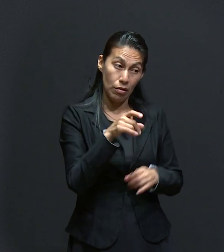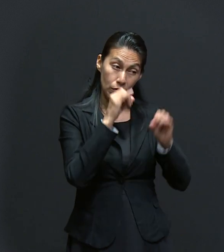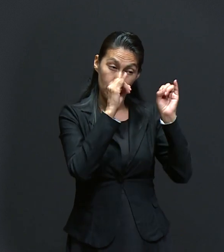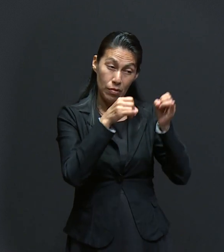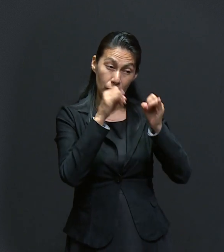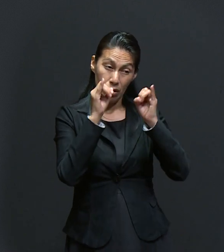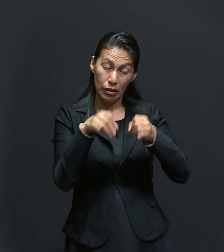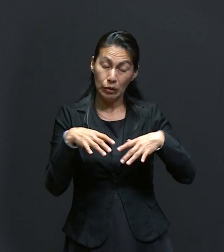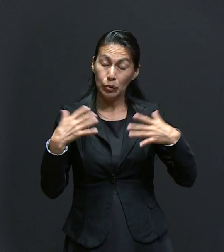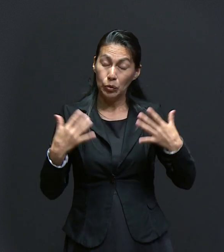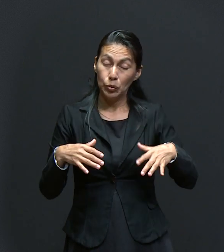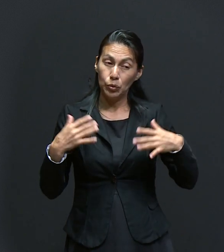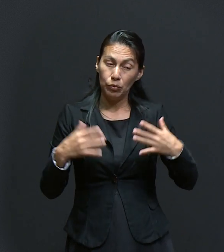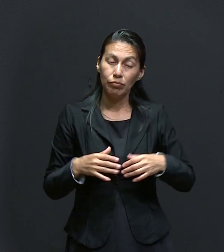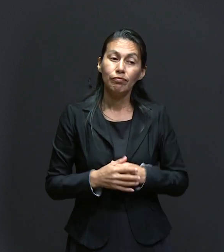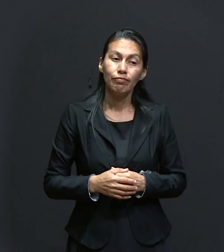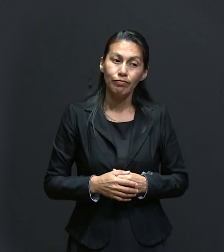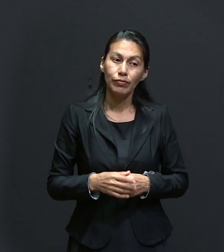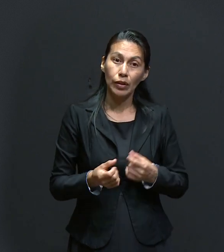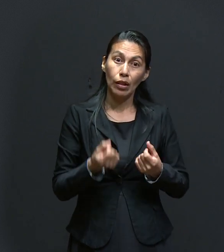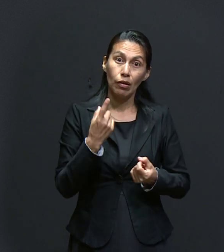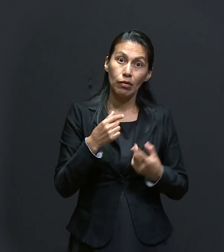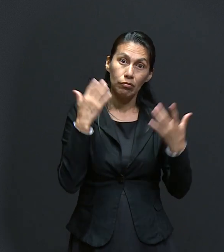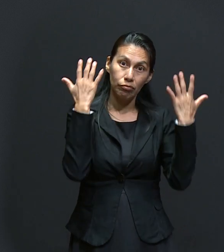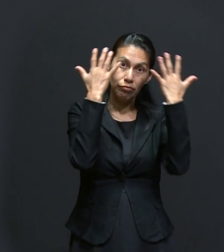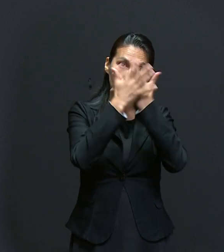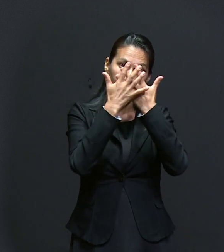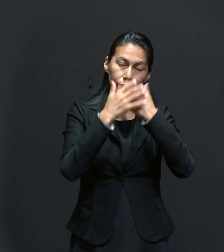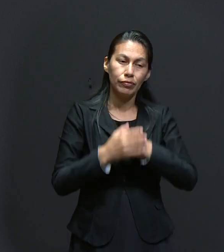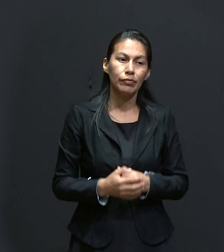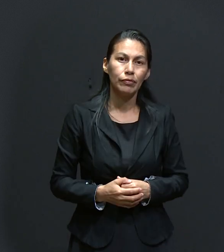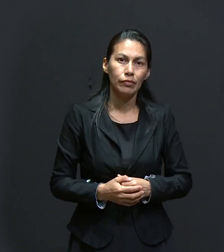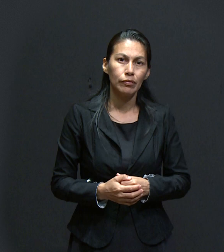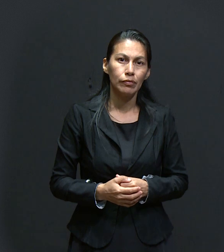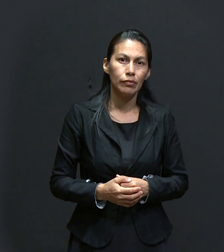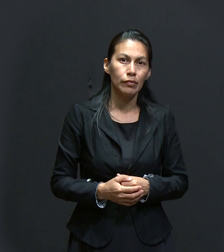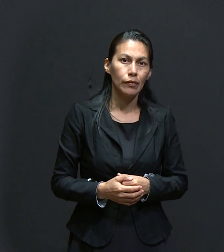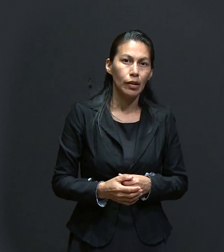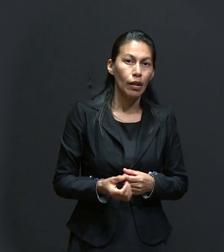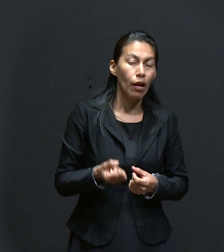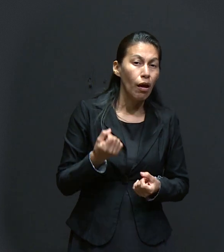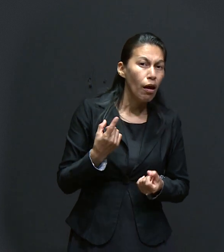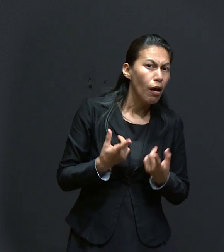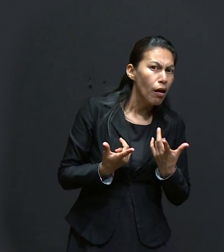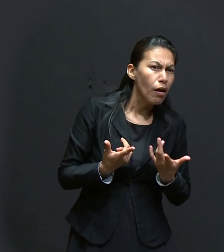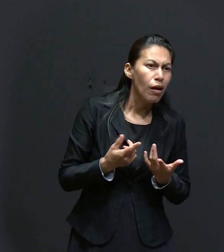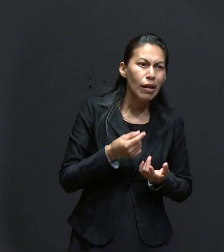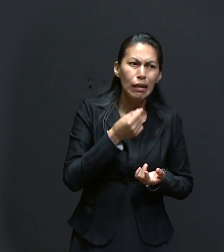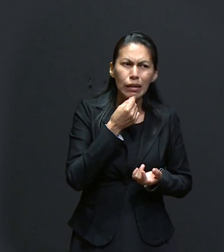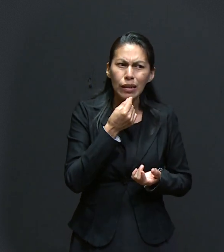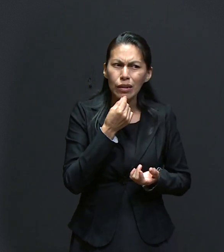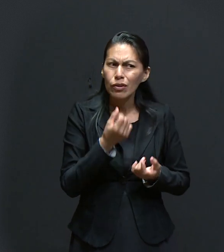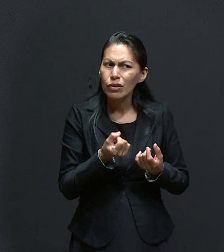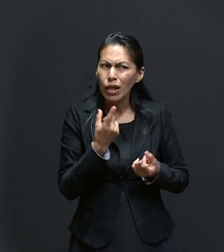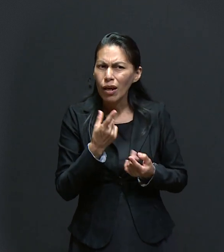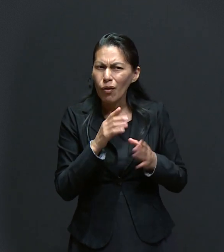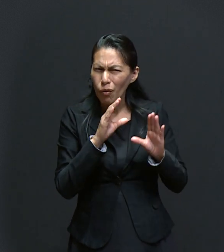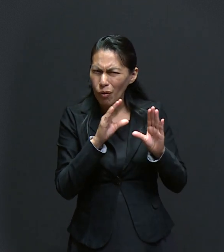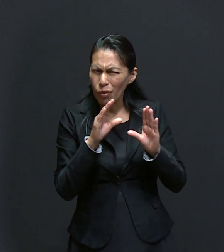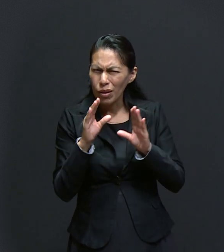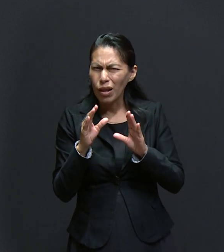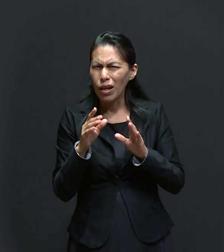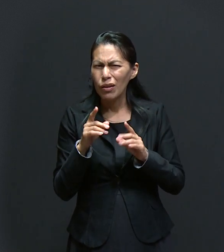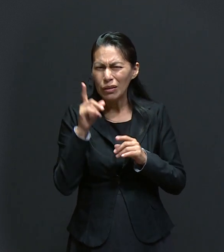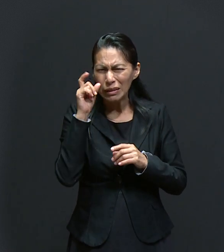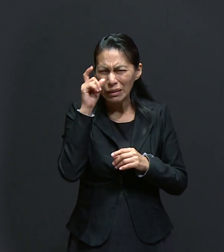son realmente impactantes puede es posible hay que tener discreción en cuanto a las imágenes si hay algún